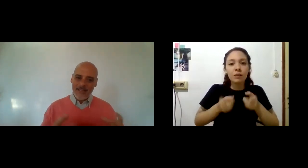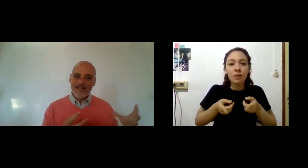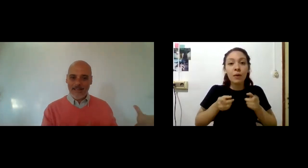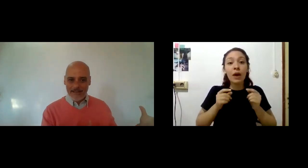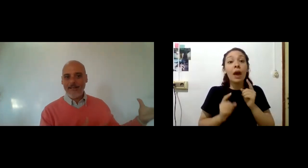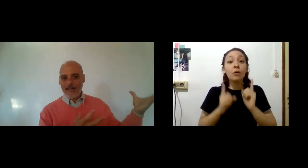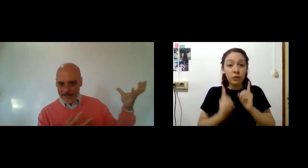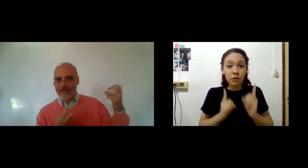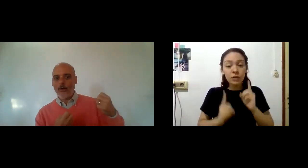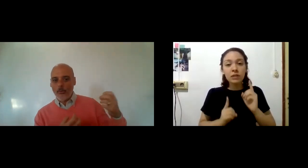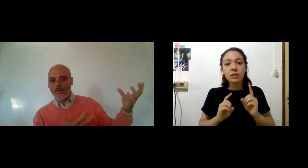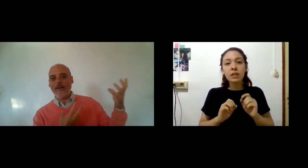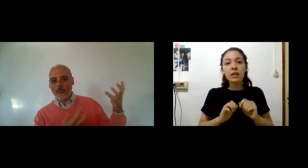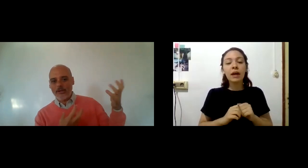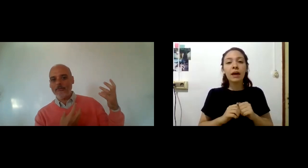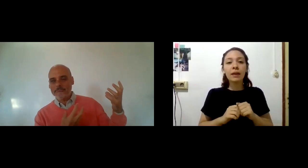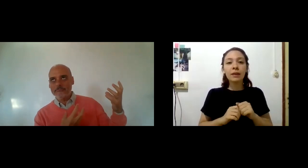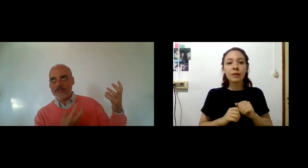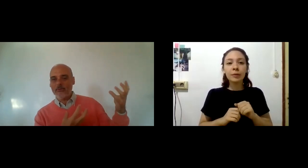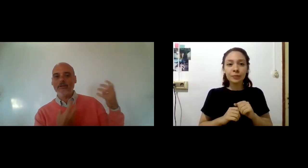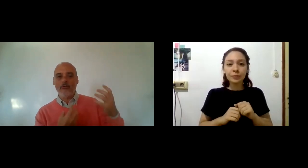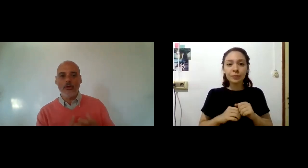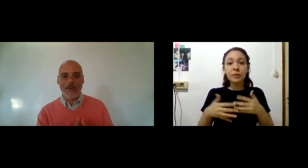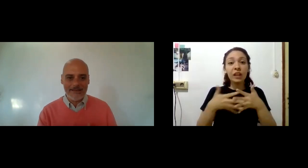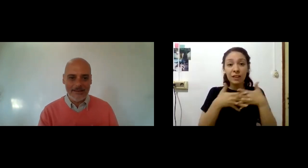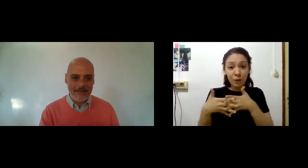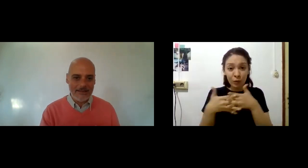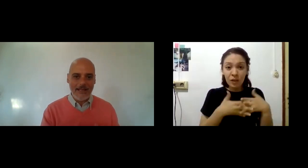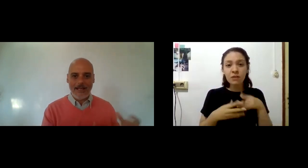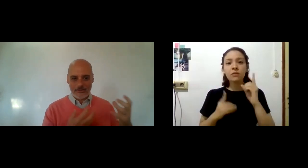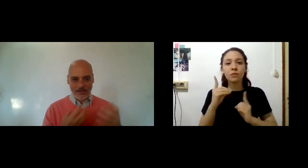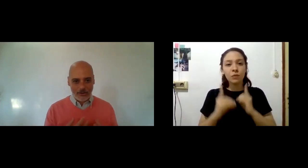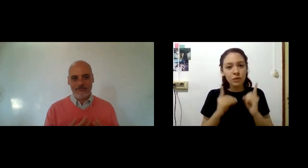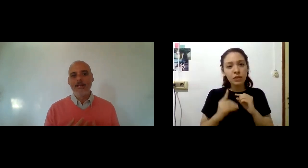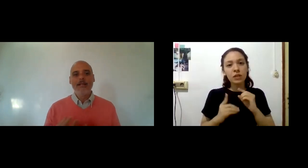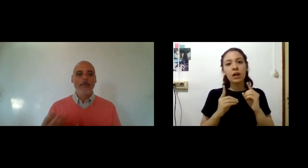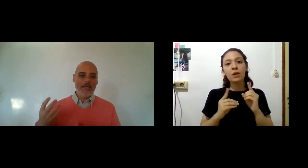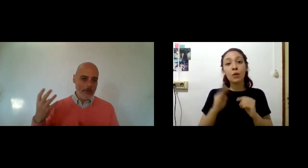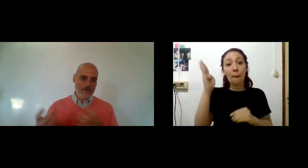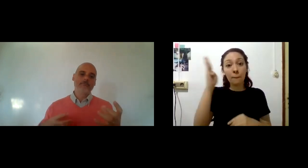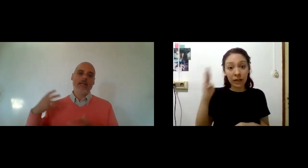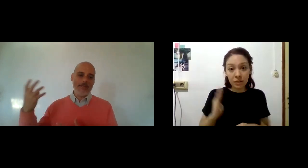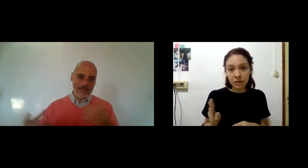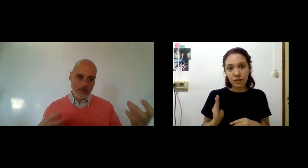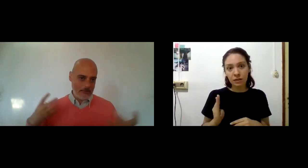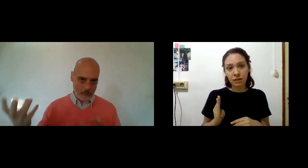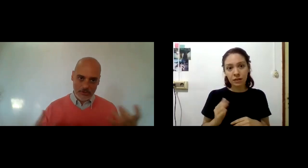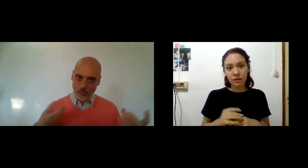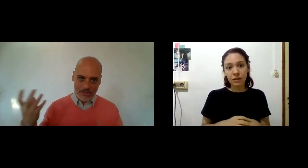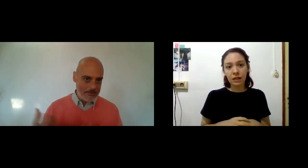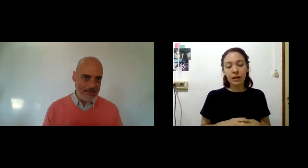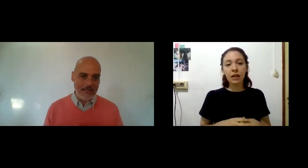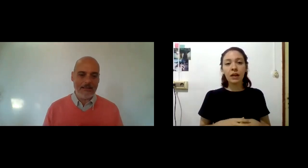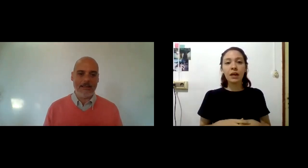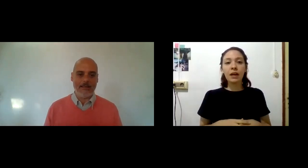universidades... es como digamos, un trasfondo bastante anglosajón, pero bueno, también tiene